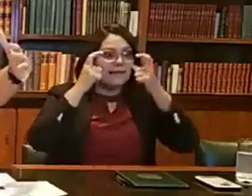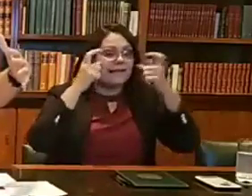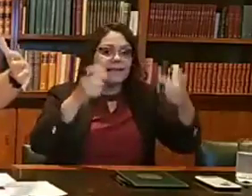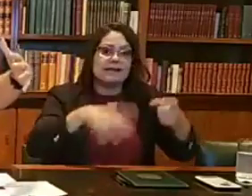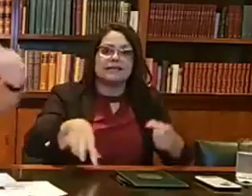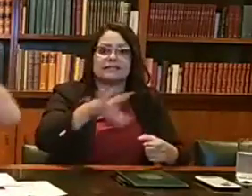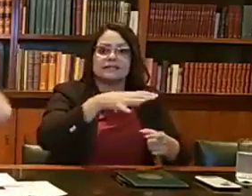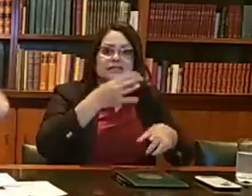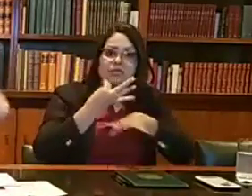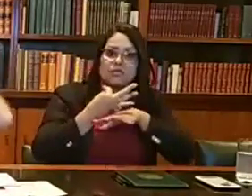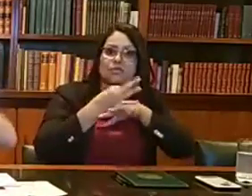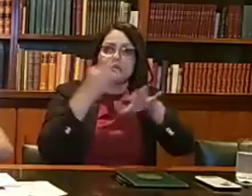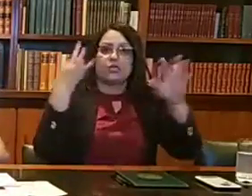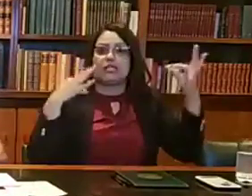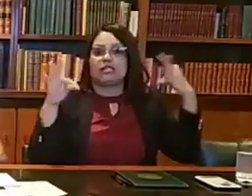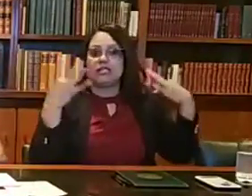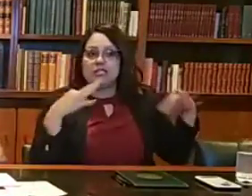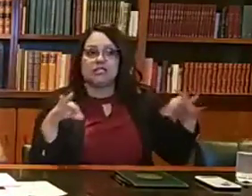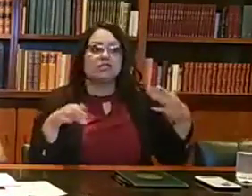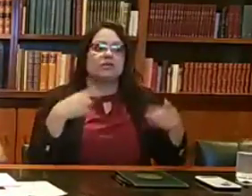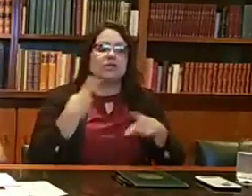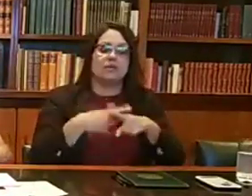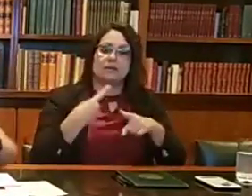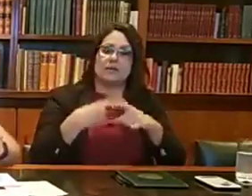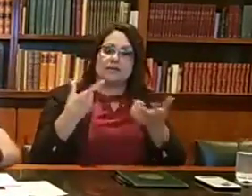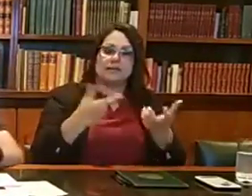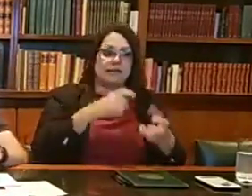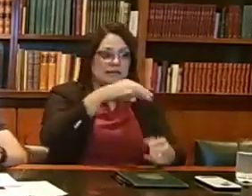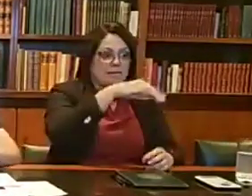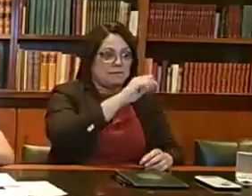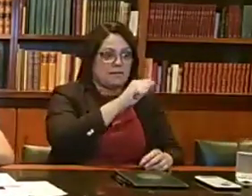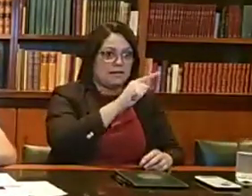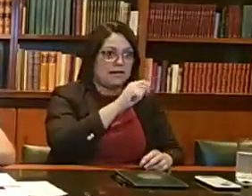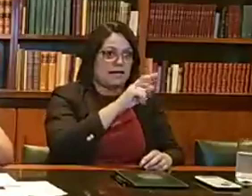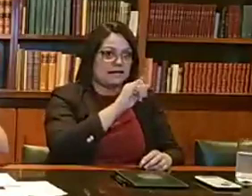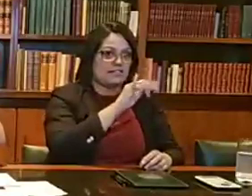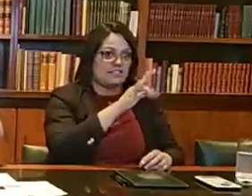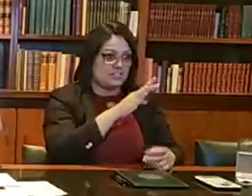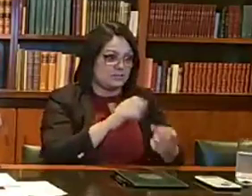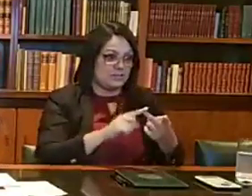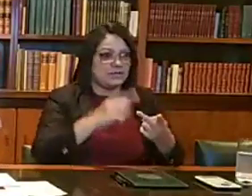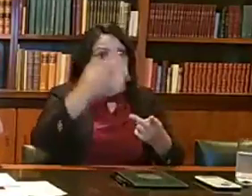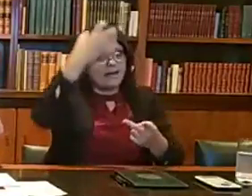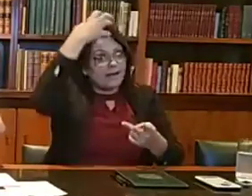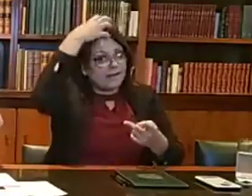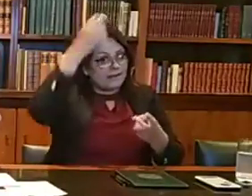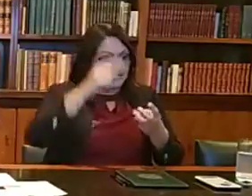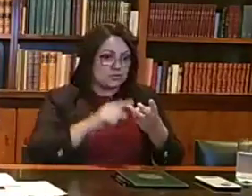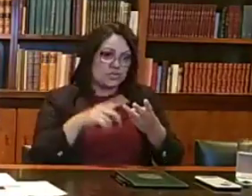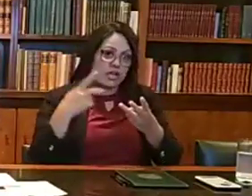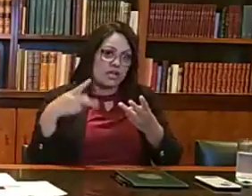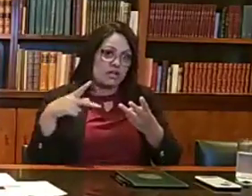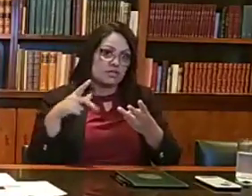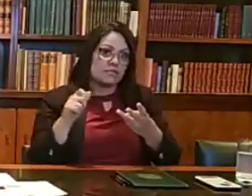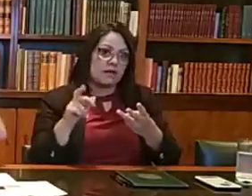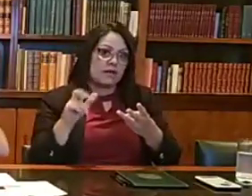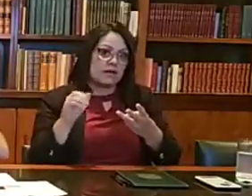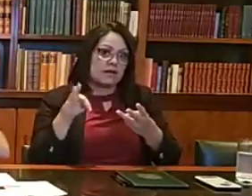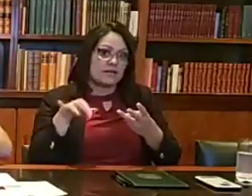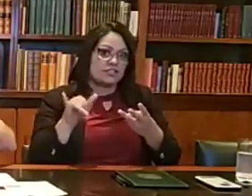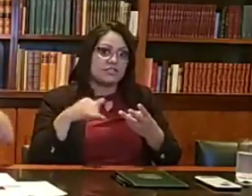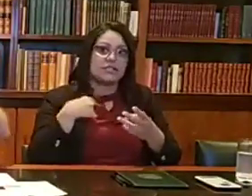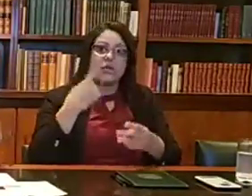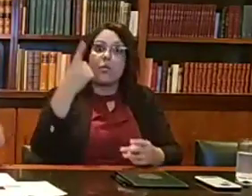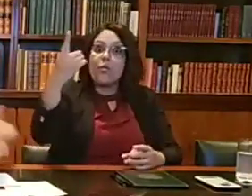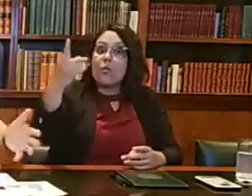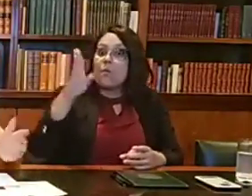pegaria Mangaratiba, Angra dos Reis e Paraty. Nós temos quase US$1 bilhão de fora que viria